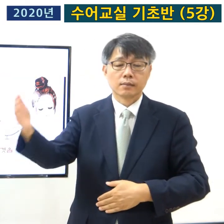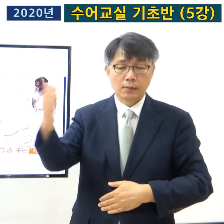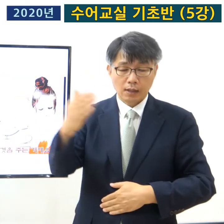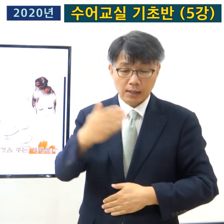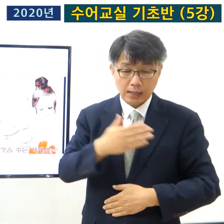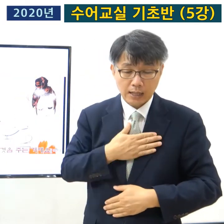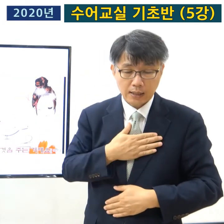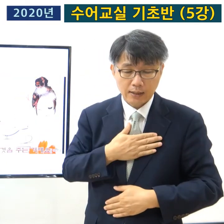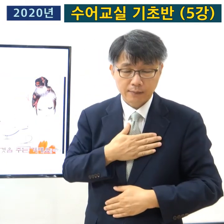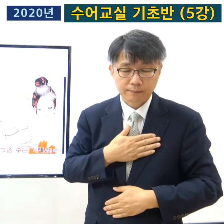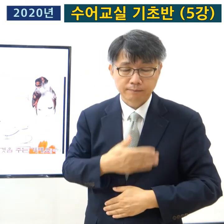나의